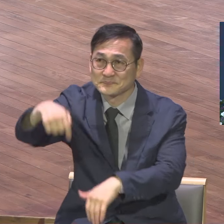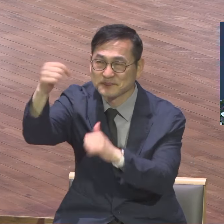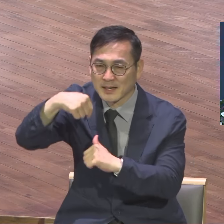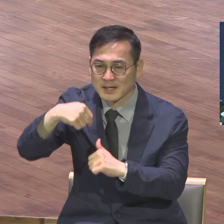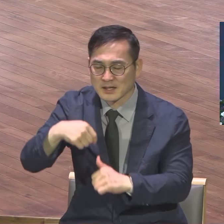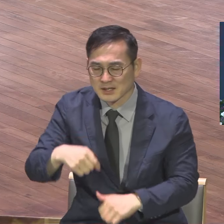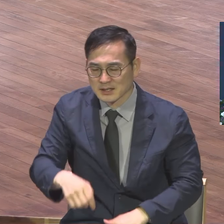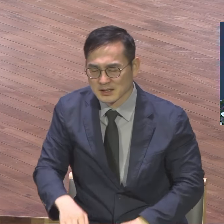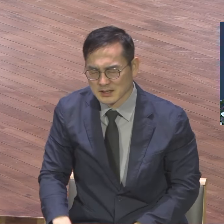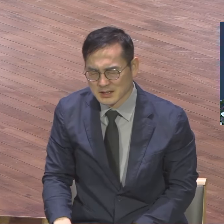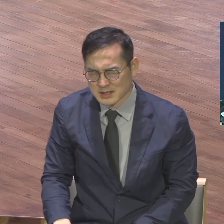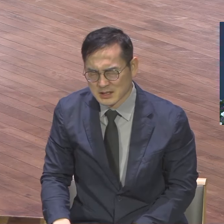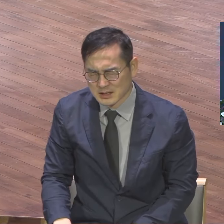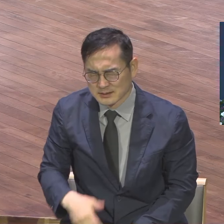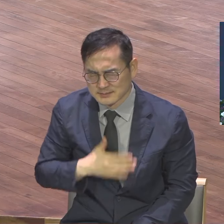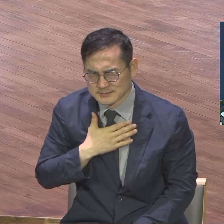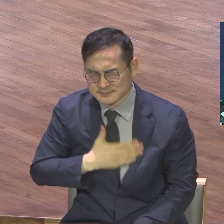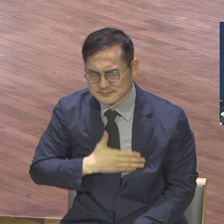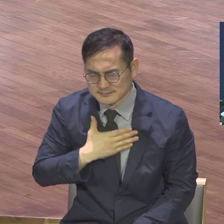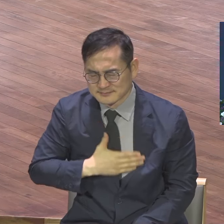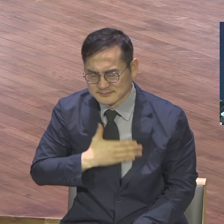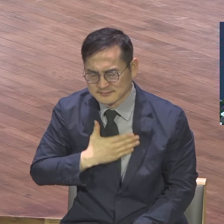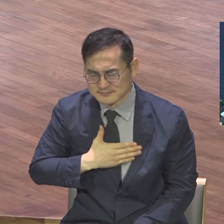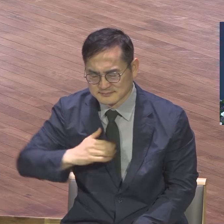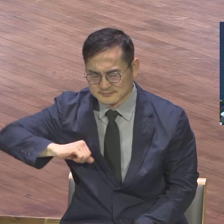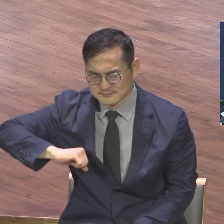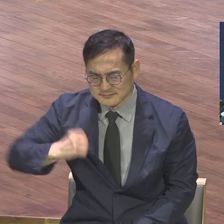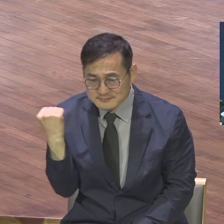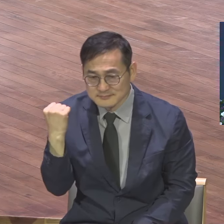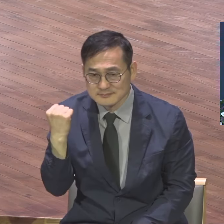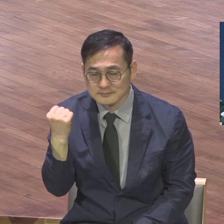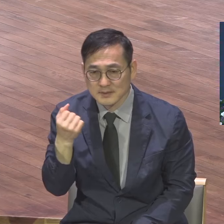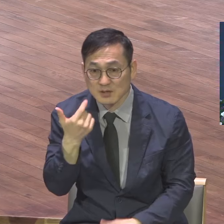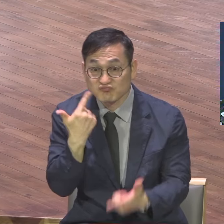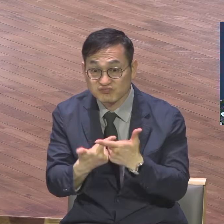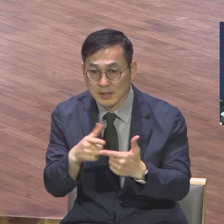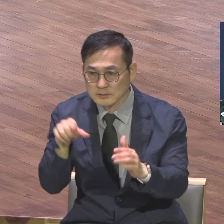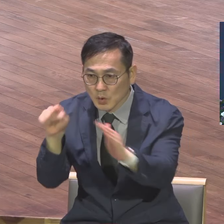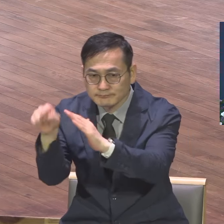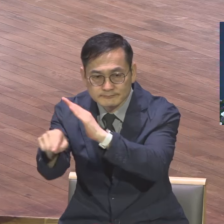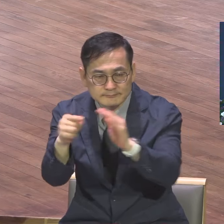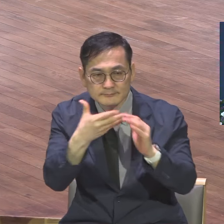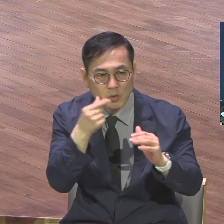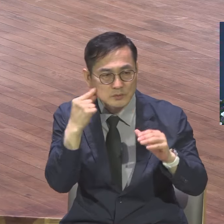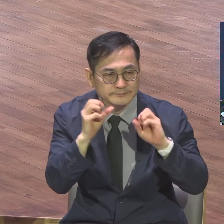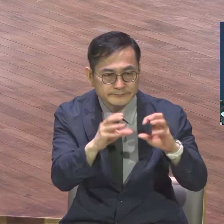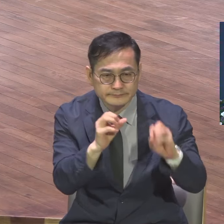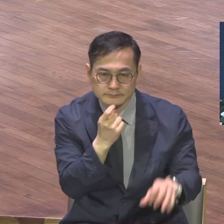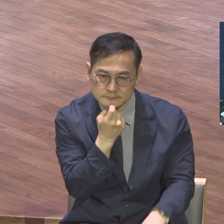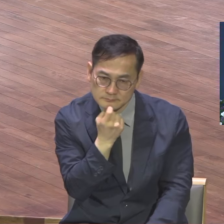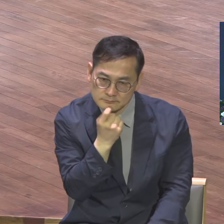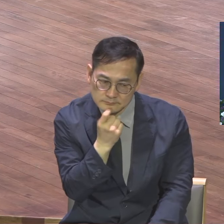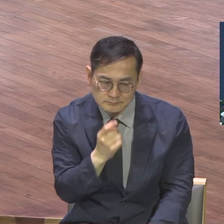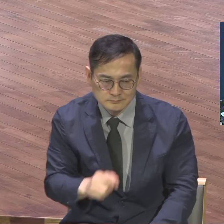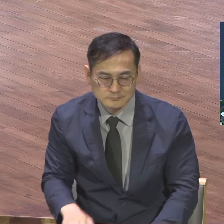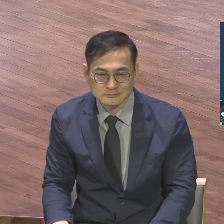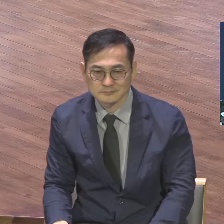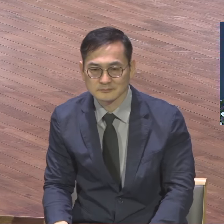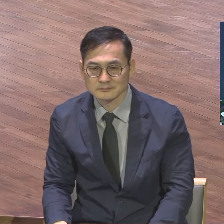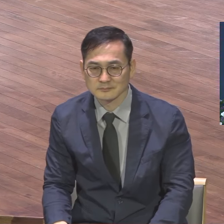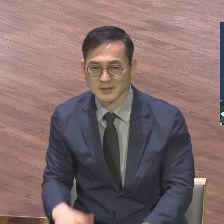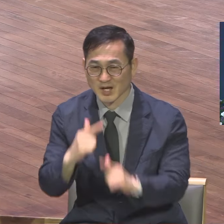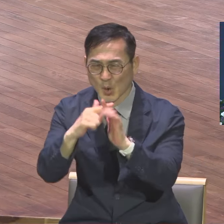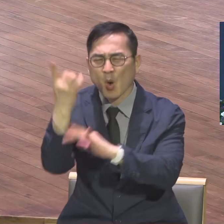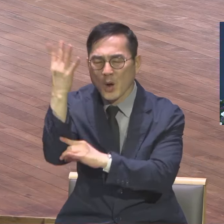있는 부산을 뒤집어버리게 교회는 말할 것도 없고 교회, 조용한 교회를 막 기도운동,